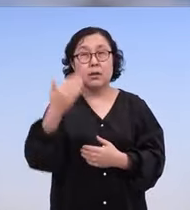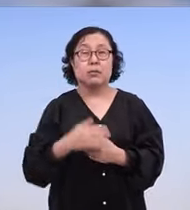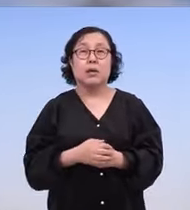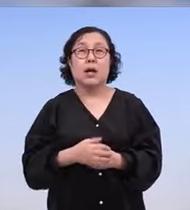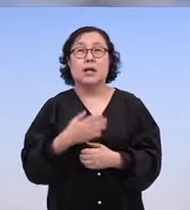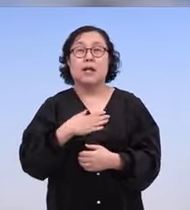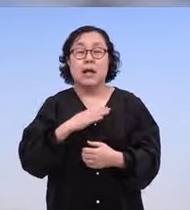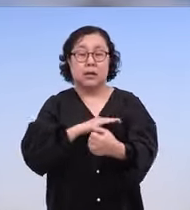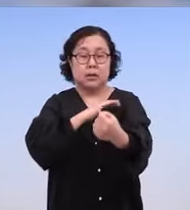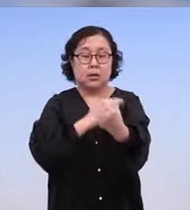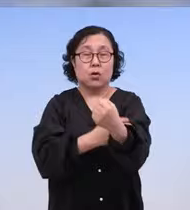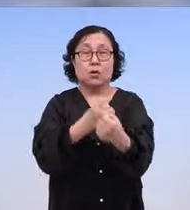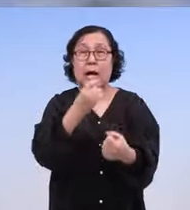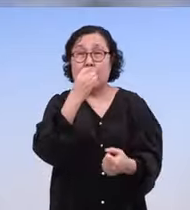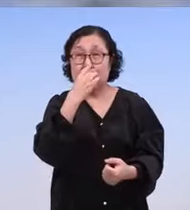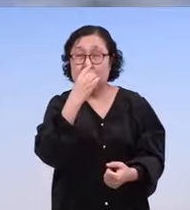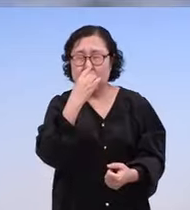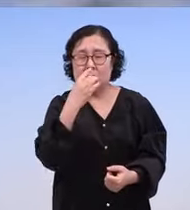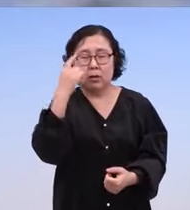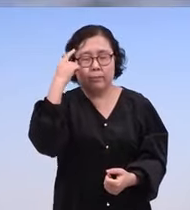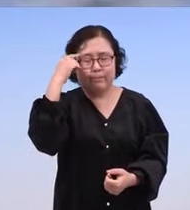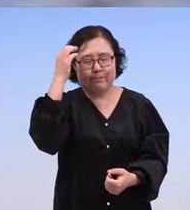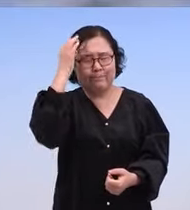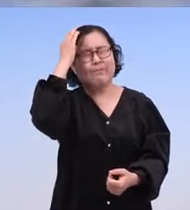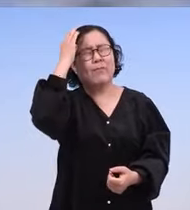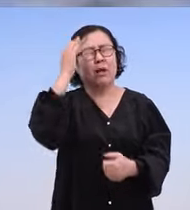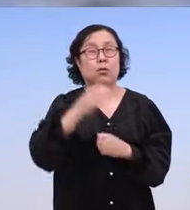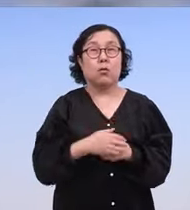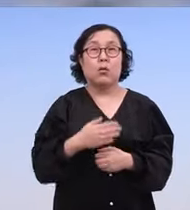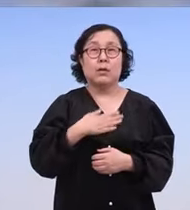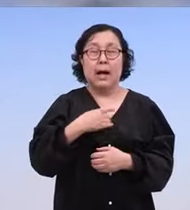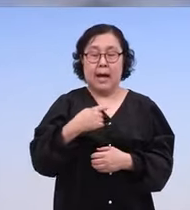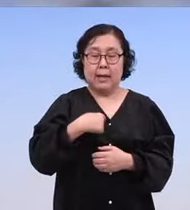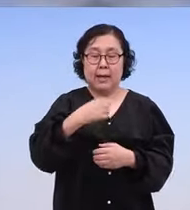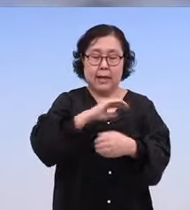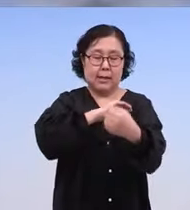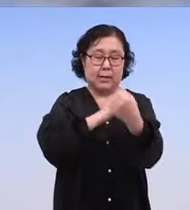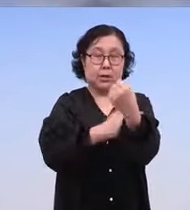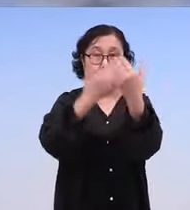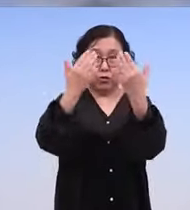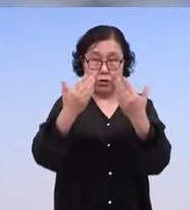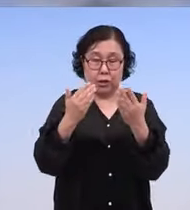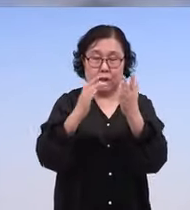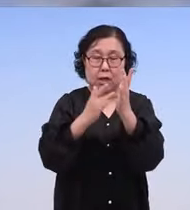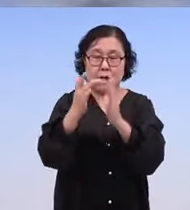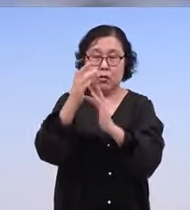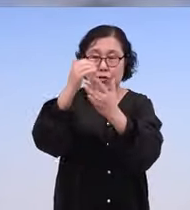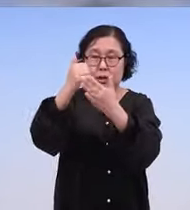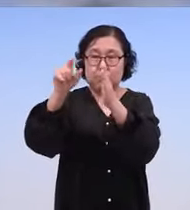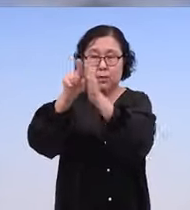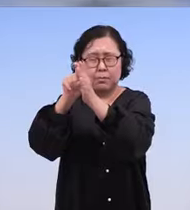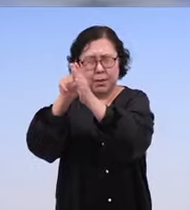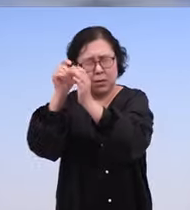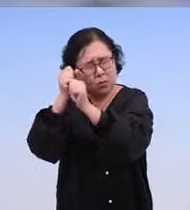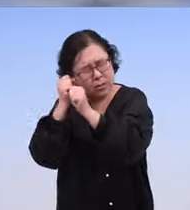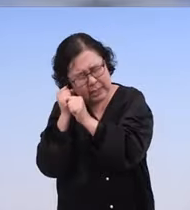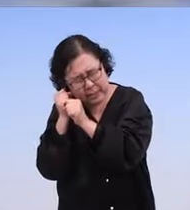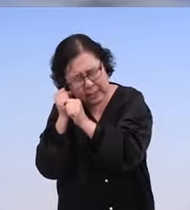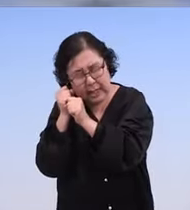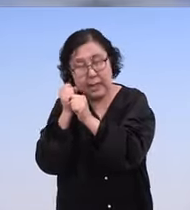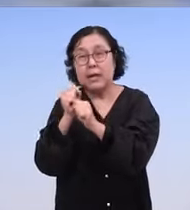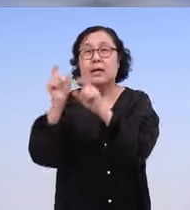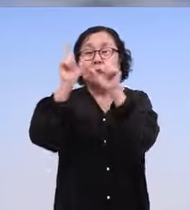내 능력으로는 그게 안 된다는 걸 인식하고 내게 능력 주시는 그분을 의지하는 삶을